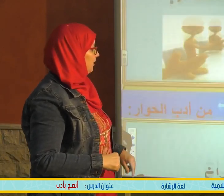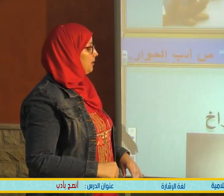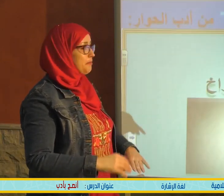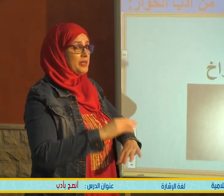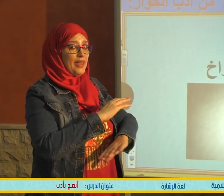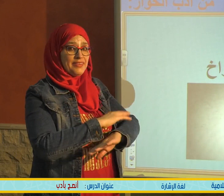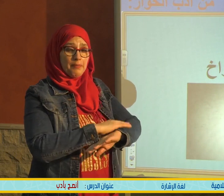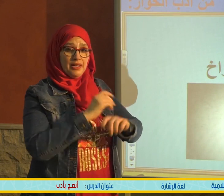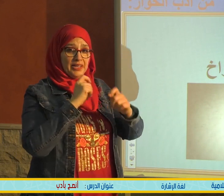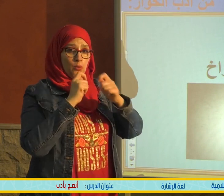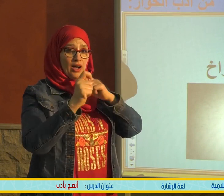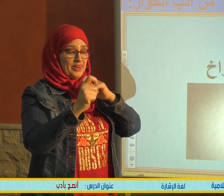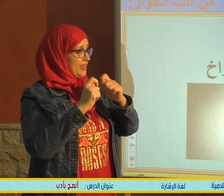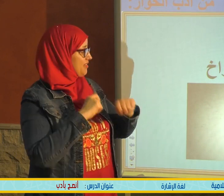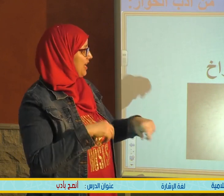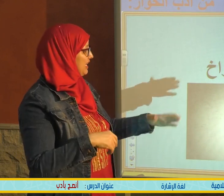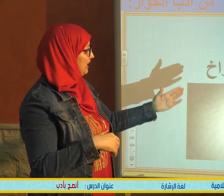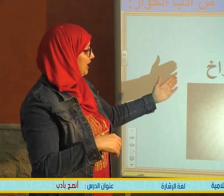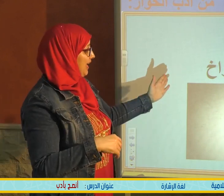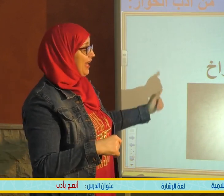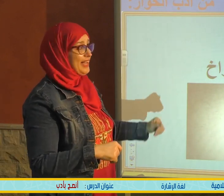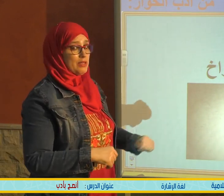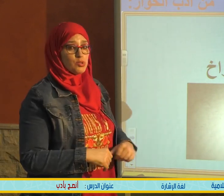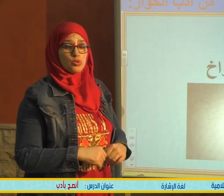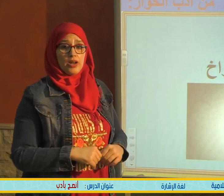من أدب الحوار كذلك عدم الصراخ،